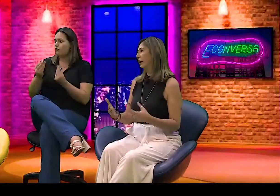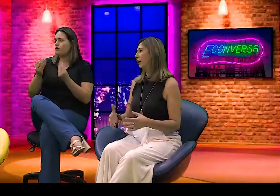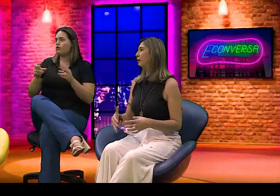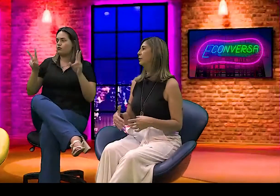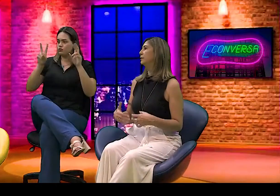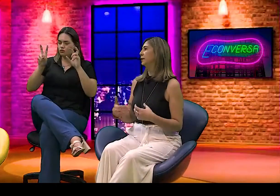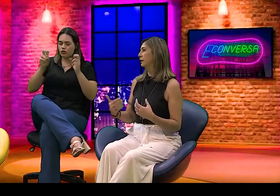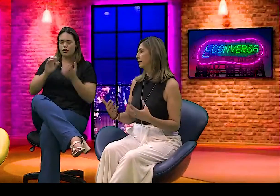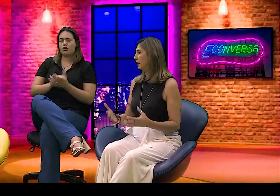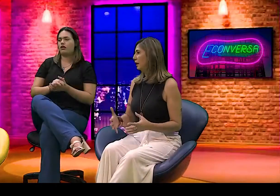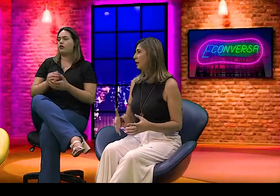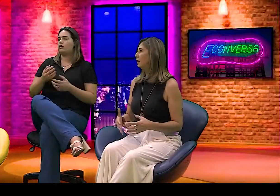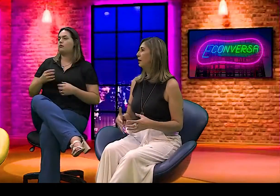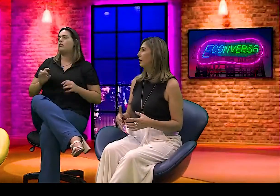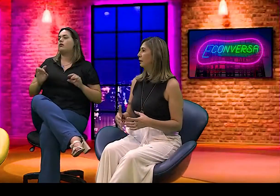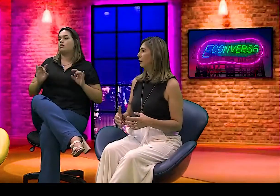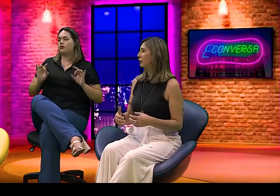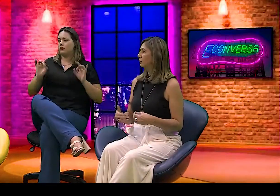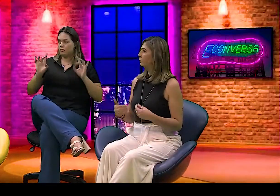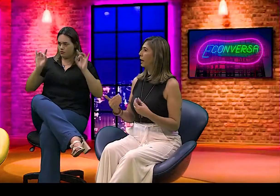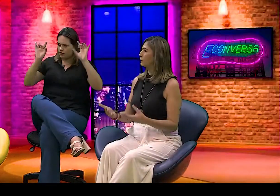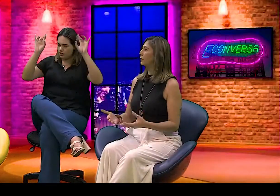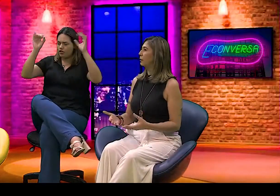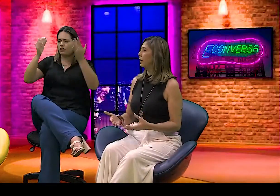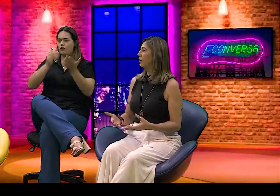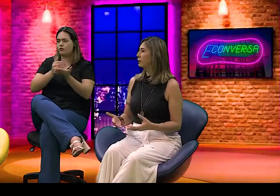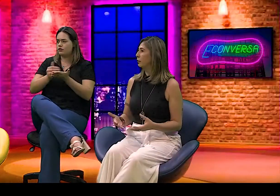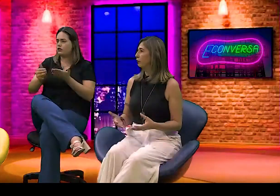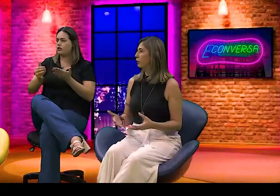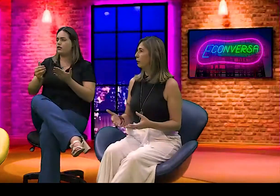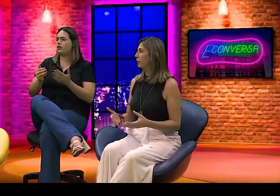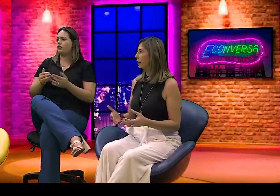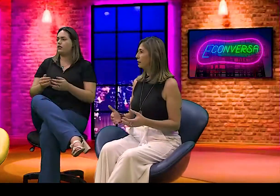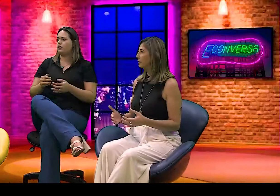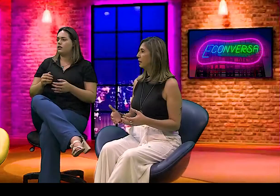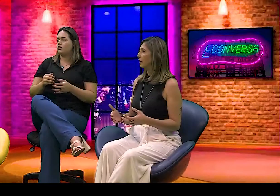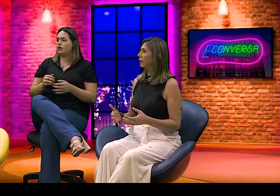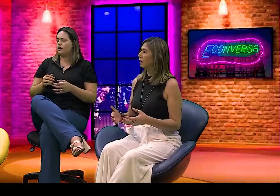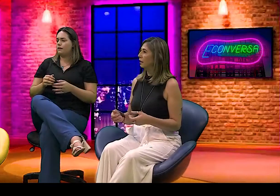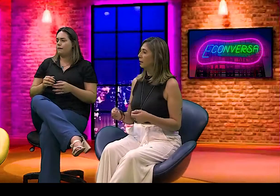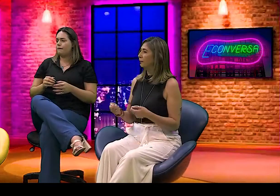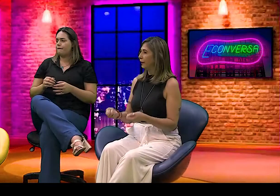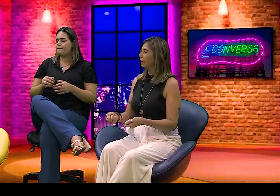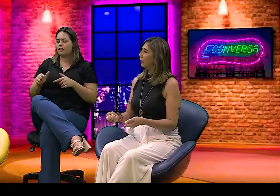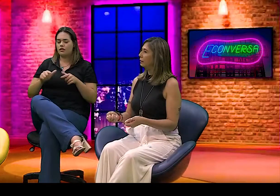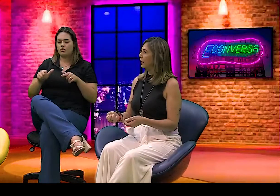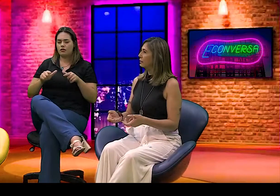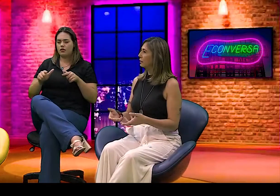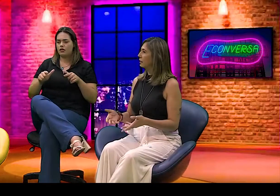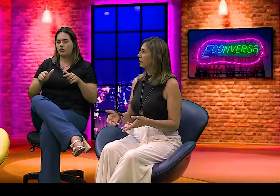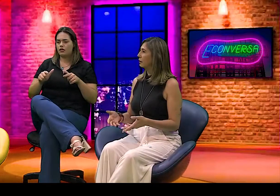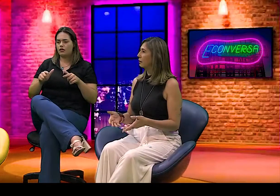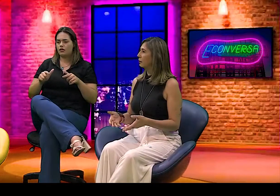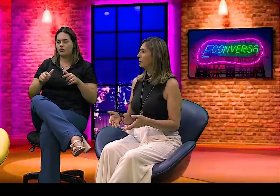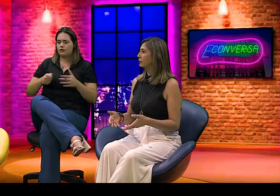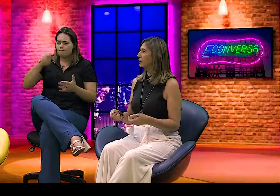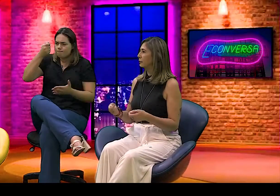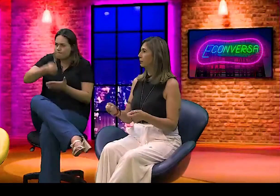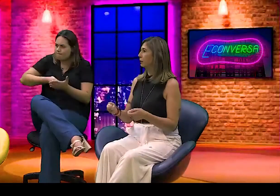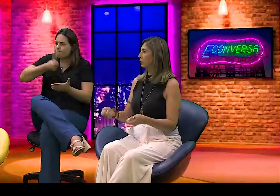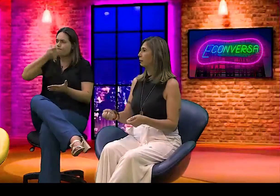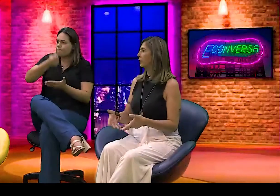Fui lá, me especializei e passo a trabalhar de uma forma mais intensa, né?